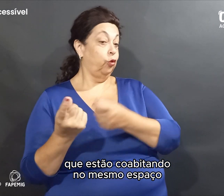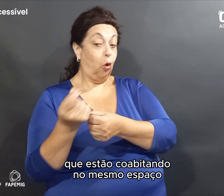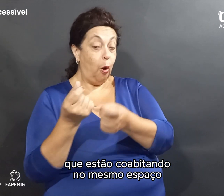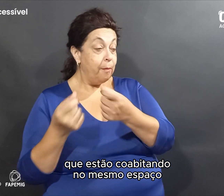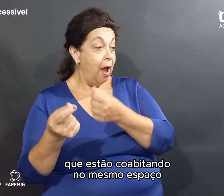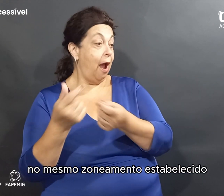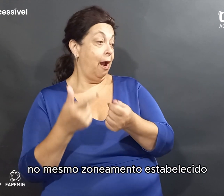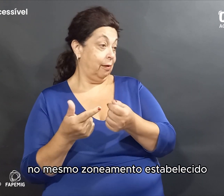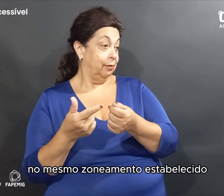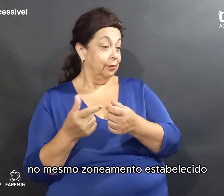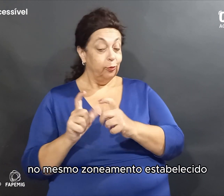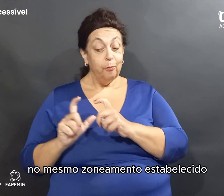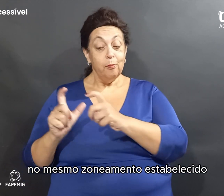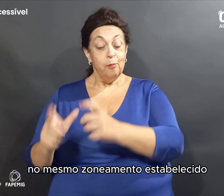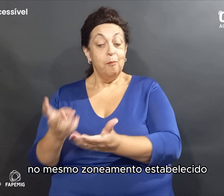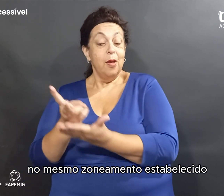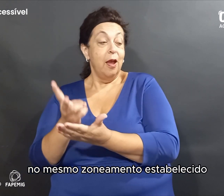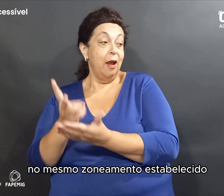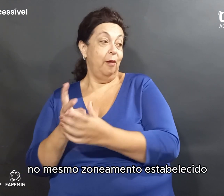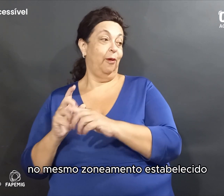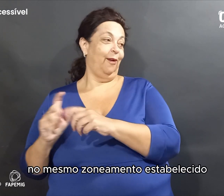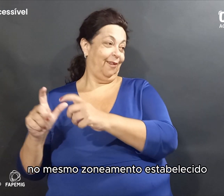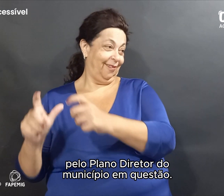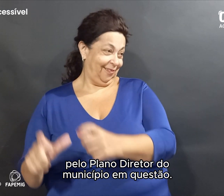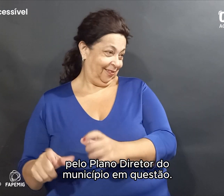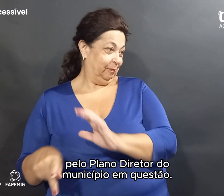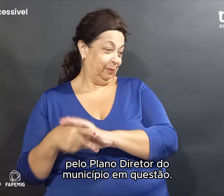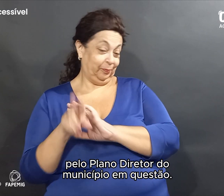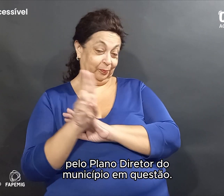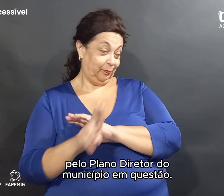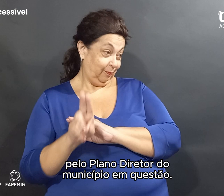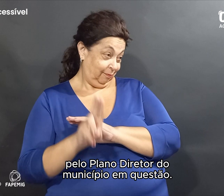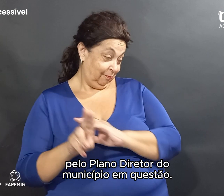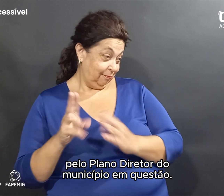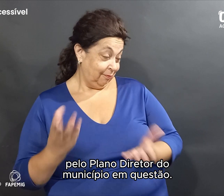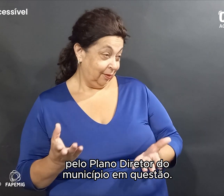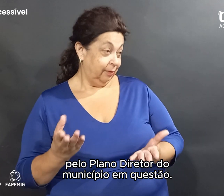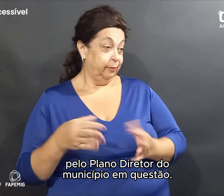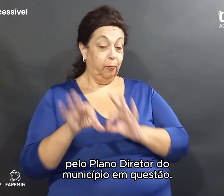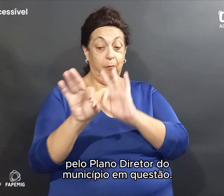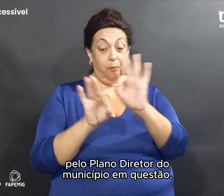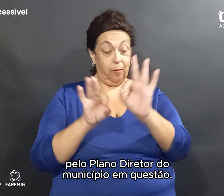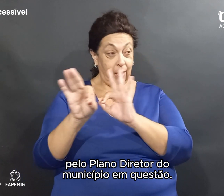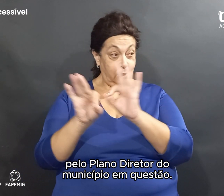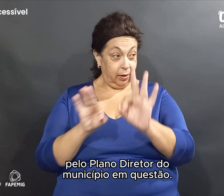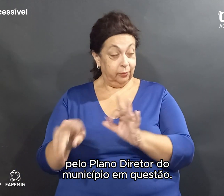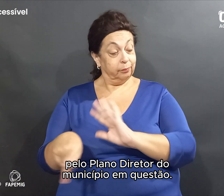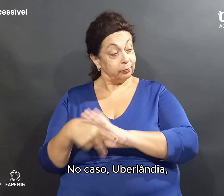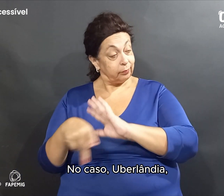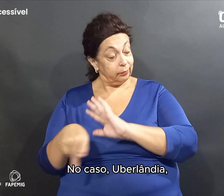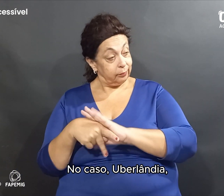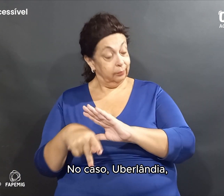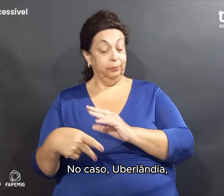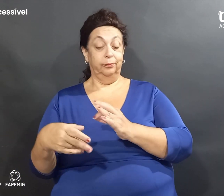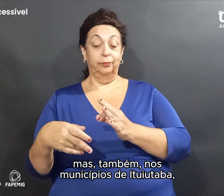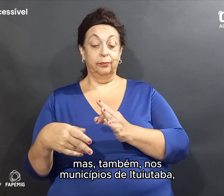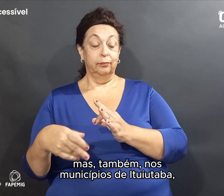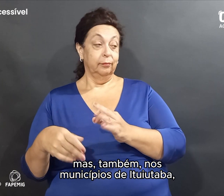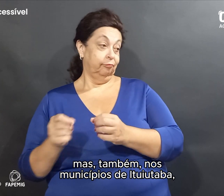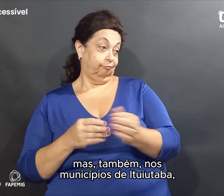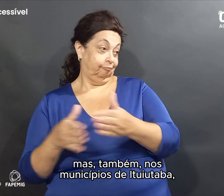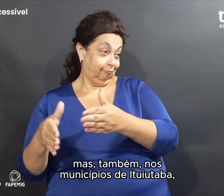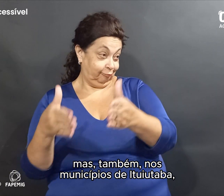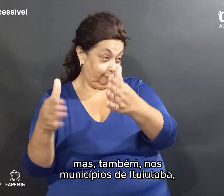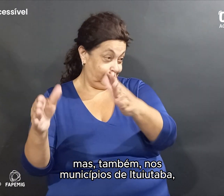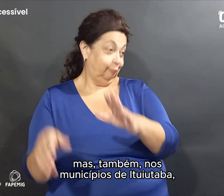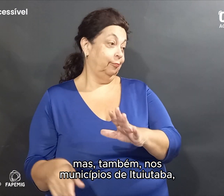coabitando no mesmo espaço, no mesmo zoneamento estabelecido pelo plano diretor do município em questão, no caso Uberlândia, mas